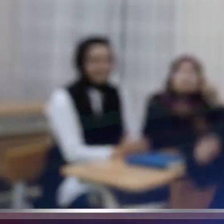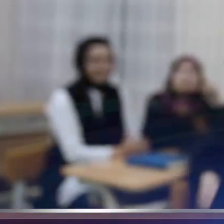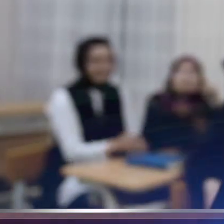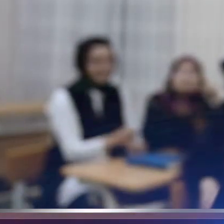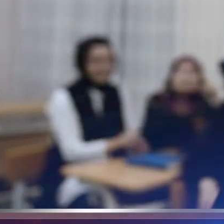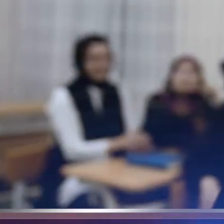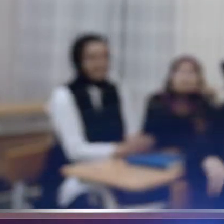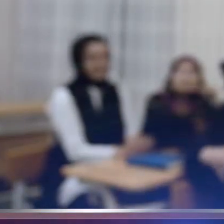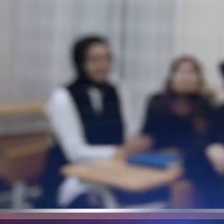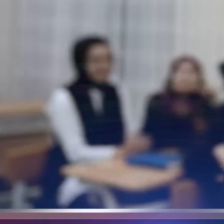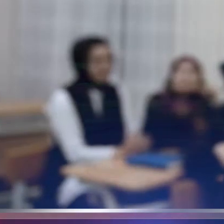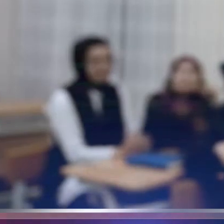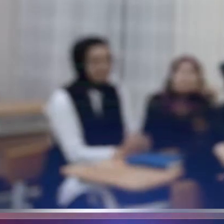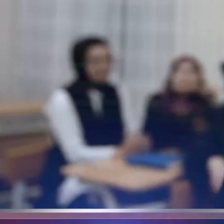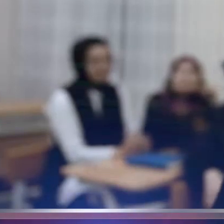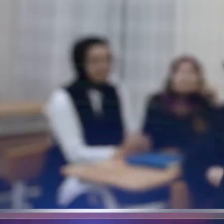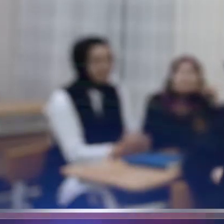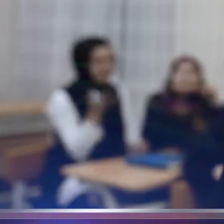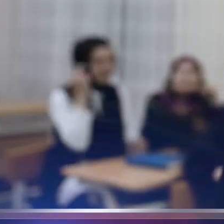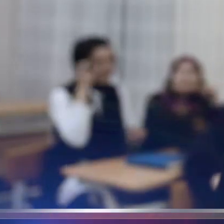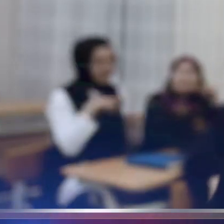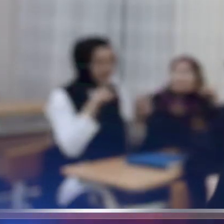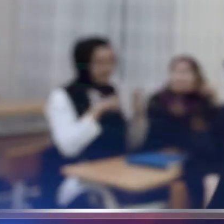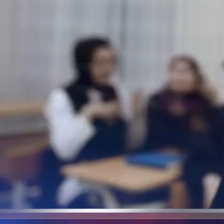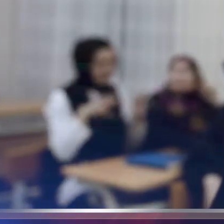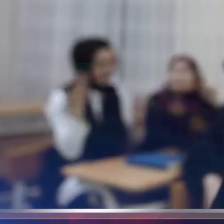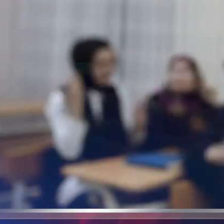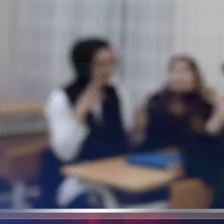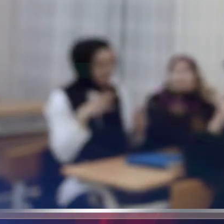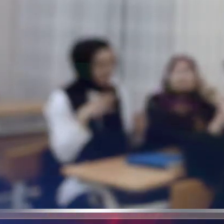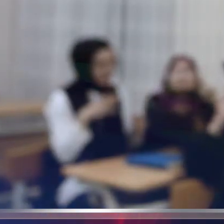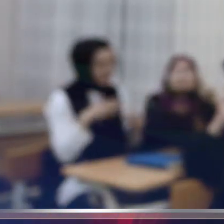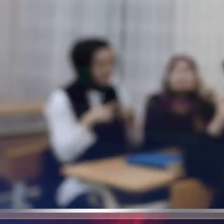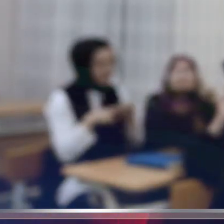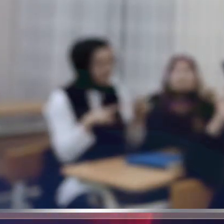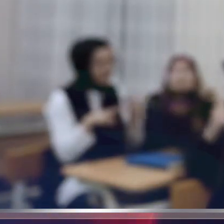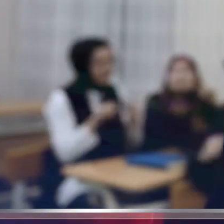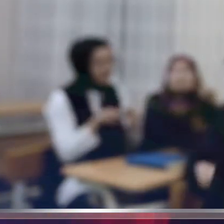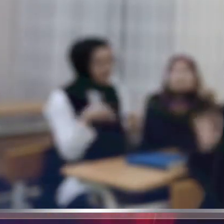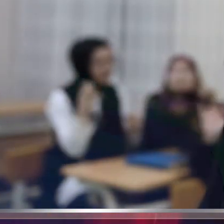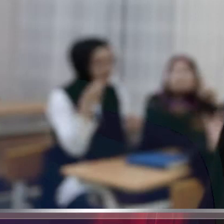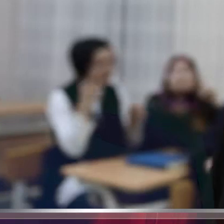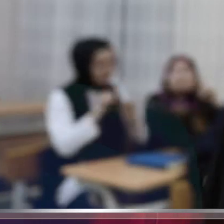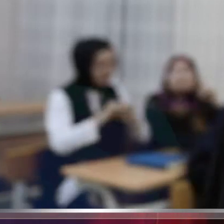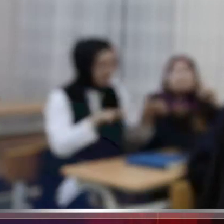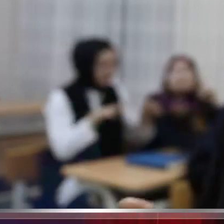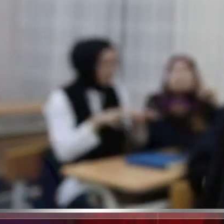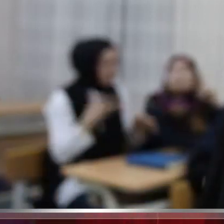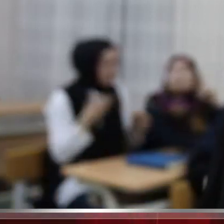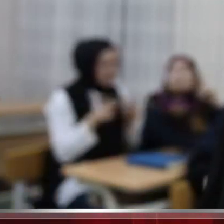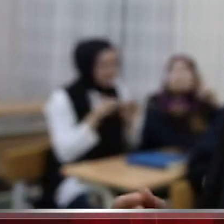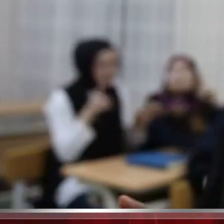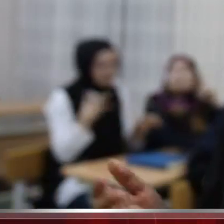Zamanla açtık, birbirimizi tanıdıkça da daha da ilerledi. Onlara tabii ki işaret diliyle eğitim vermek zorundayız. Normal